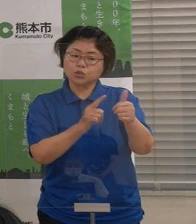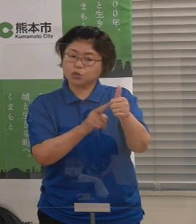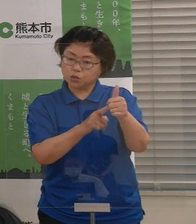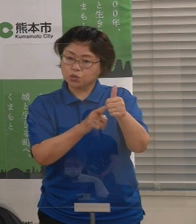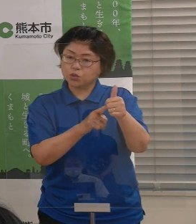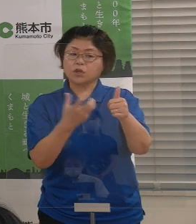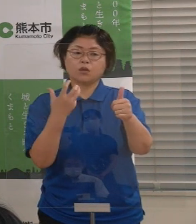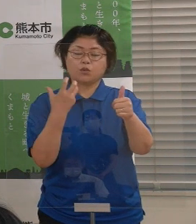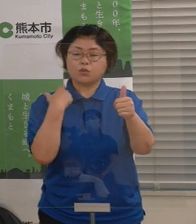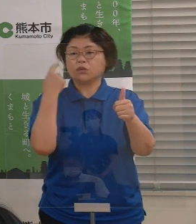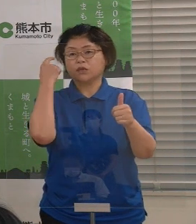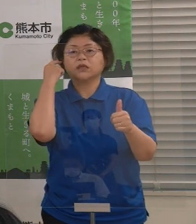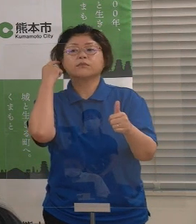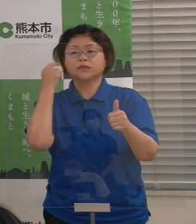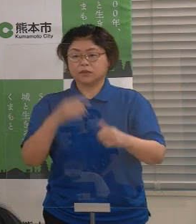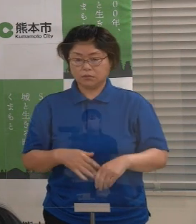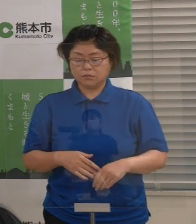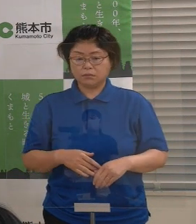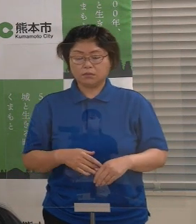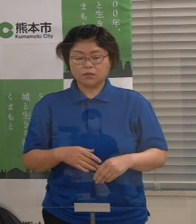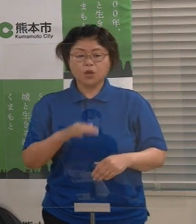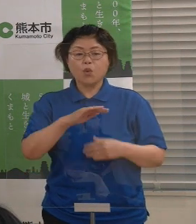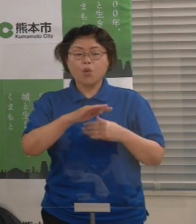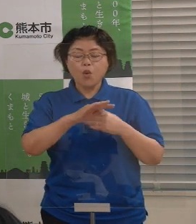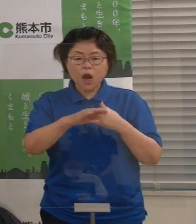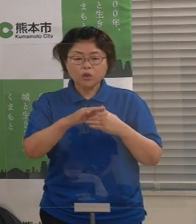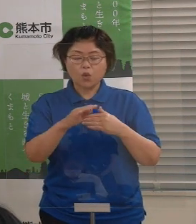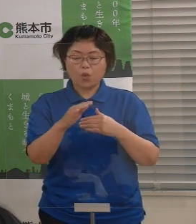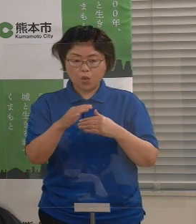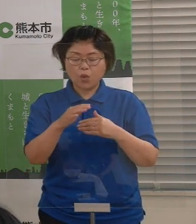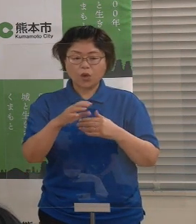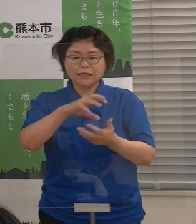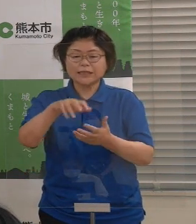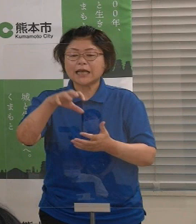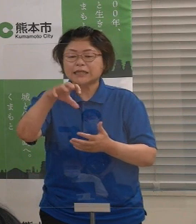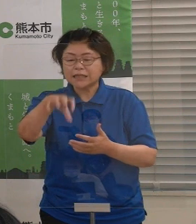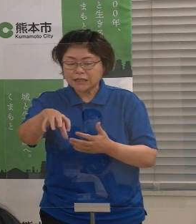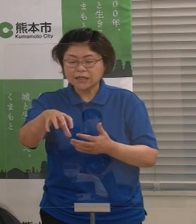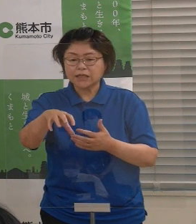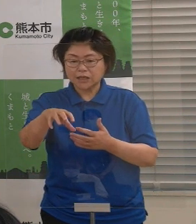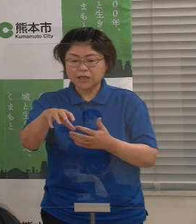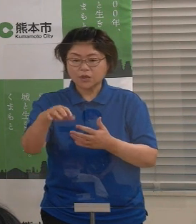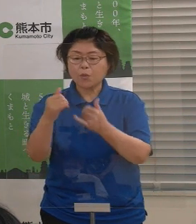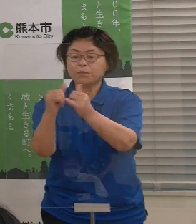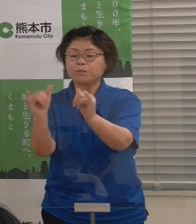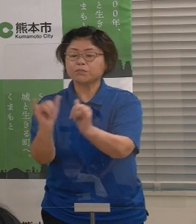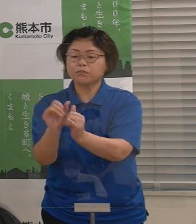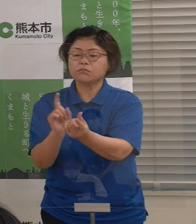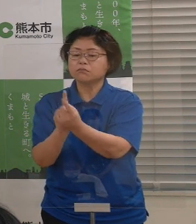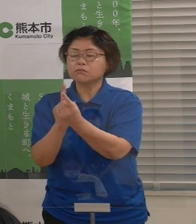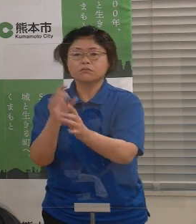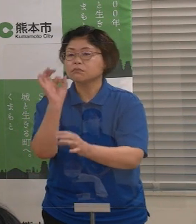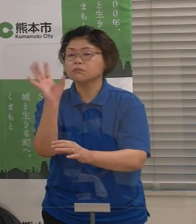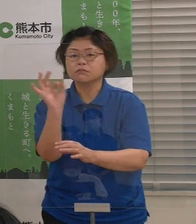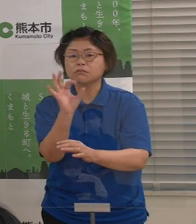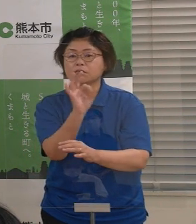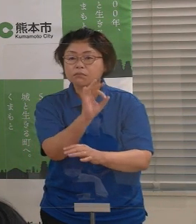108 例目の方も住民の方との 接触はないということで確認をしています。はい、